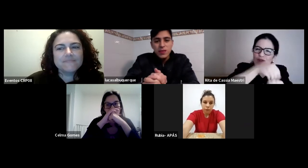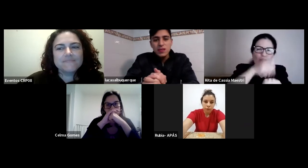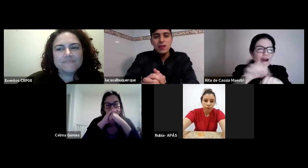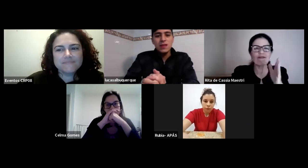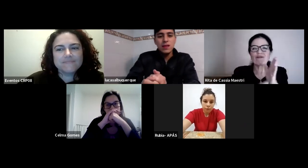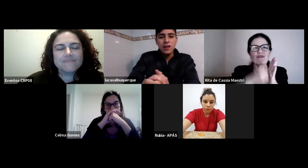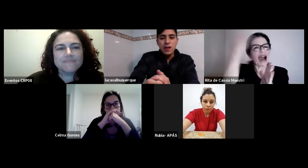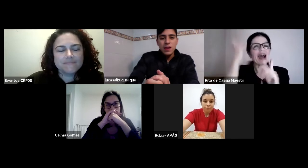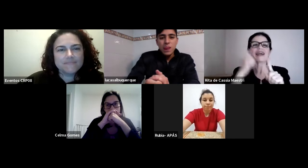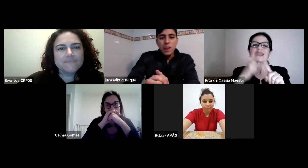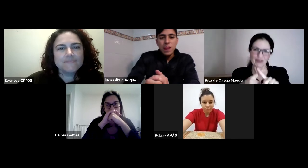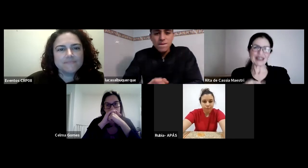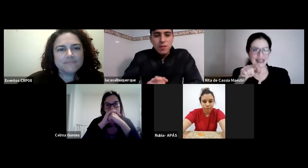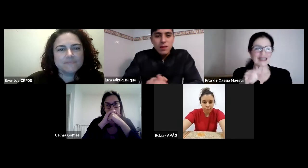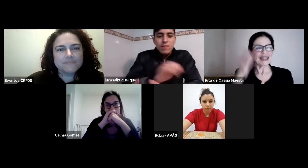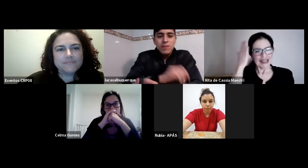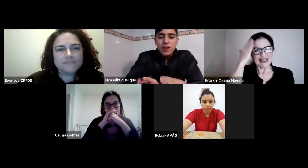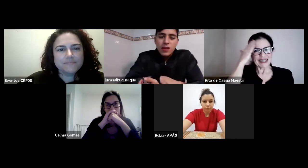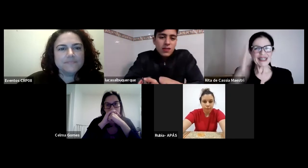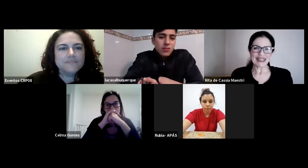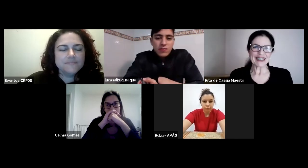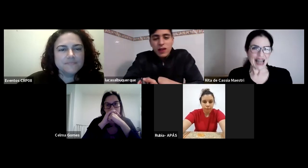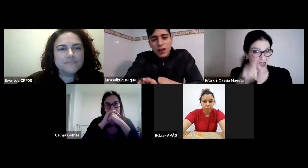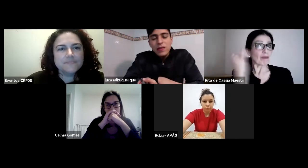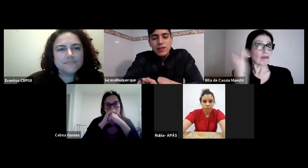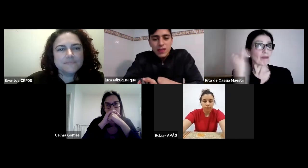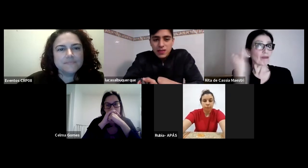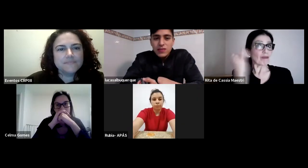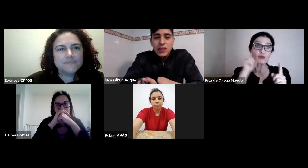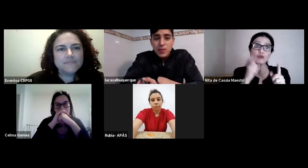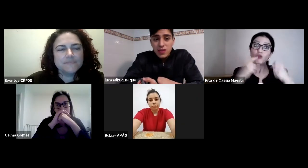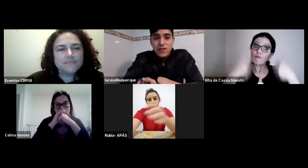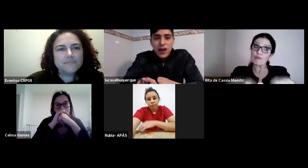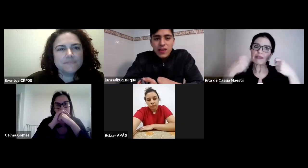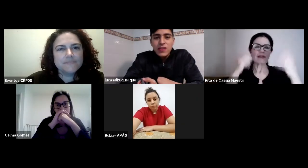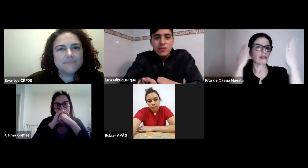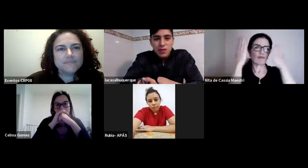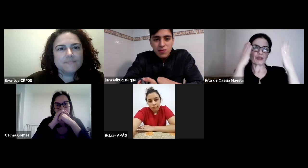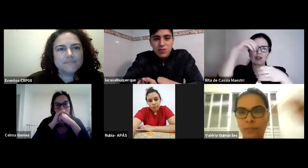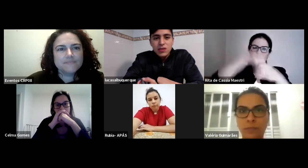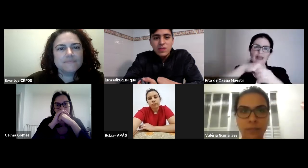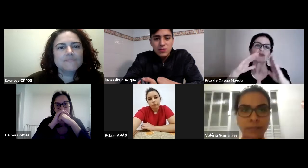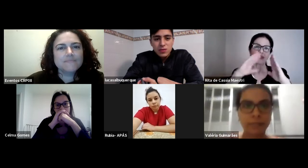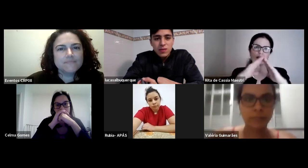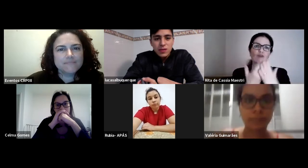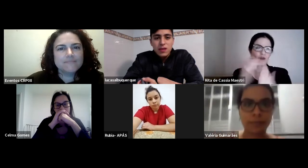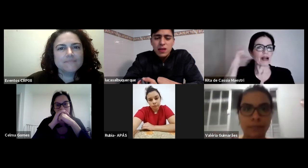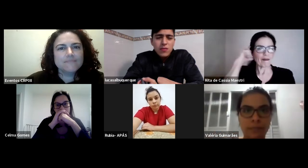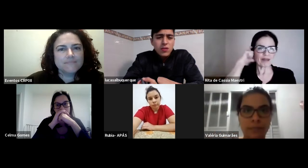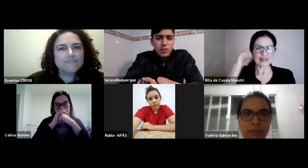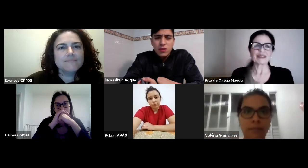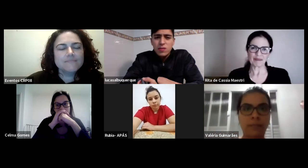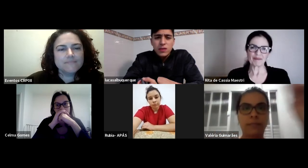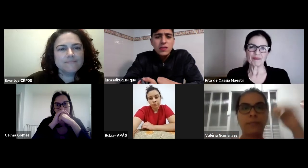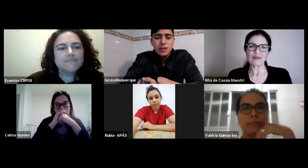muita paciência, né? Porque, como eu falei, às vezes você tem que repetir várias vezes alguma coisa para que o surdo possa entender. E é